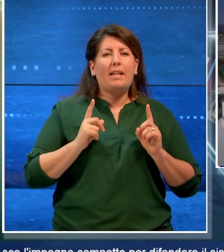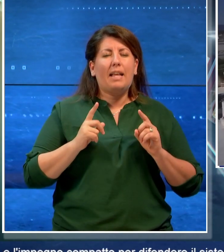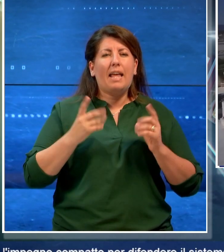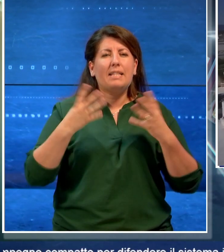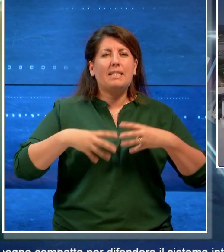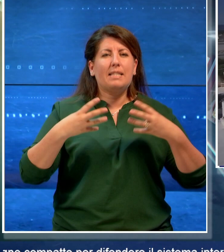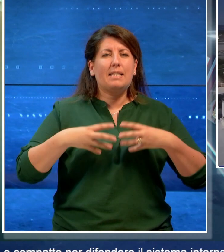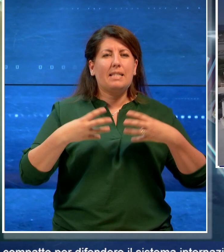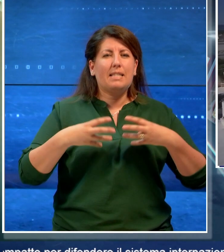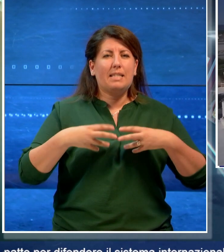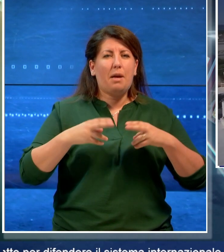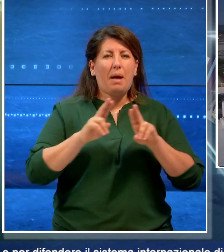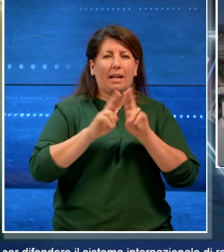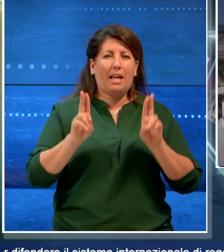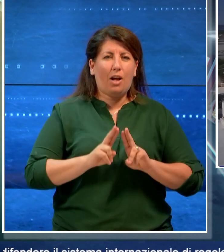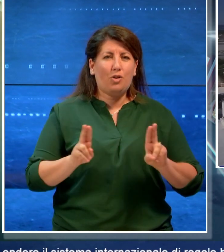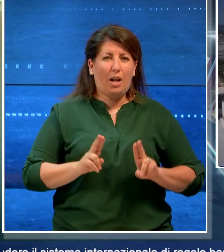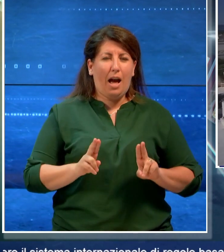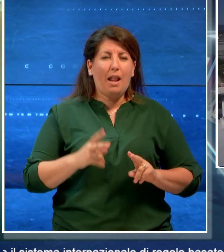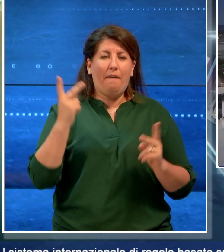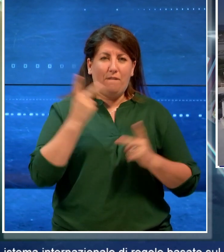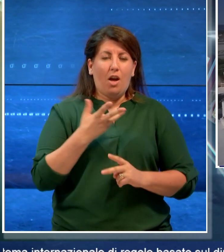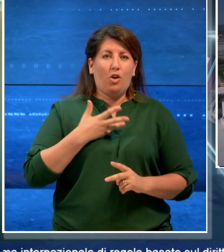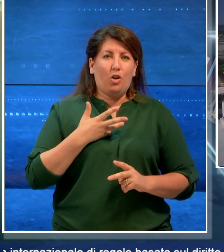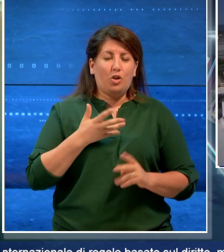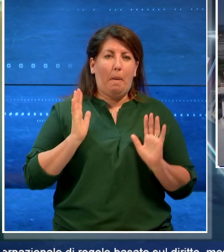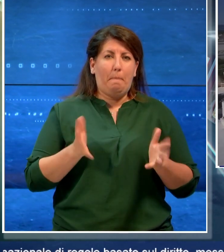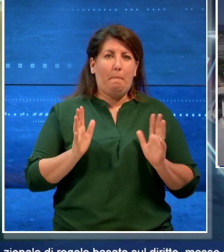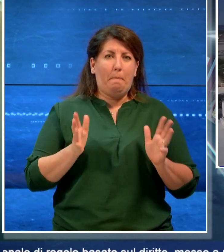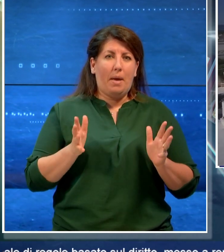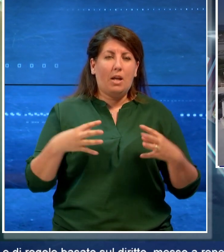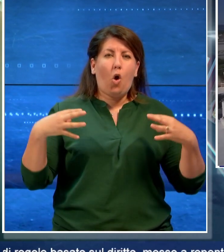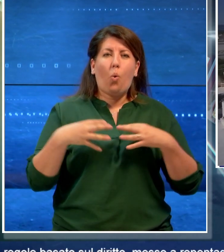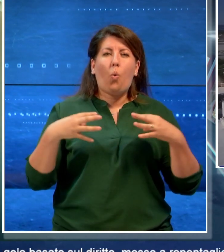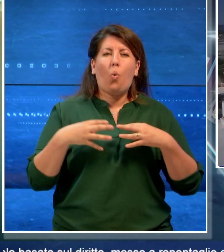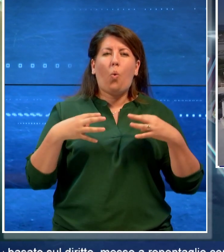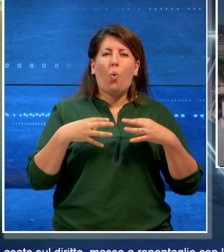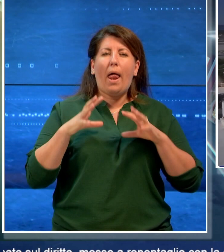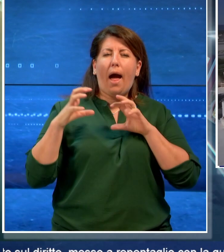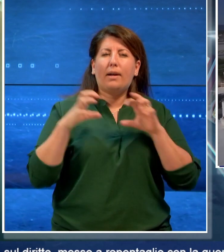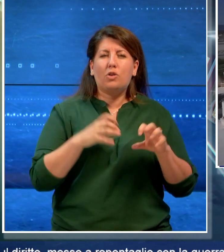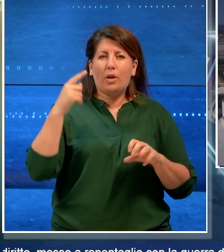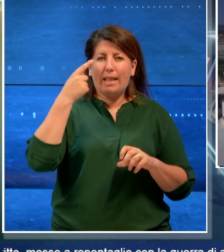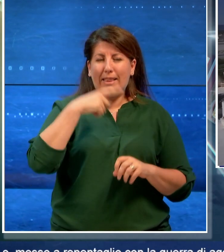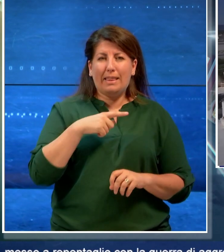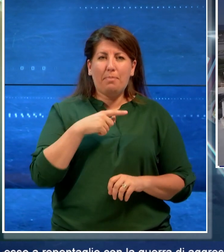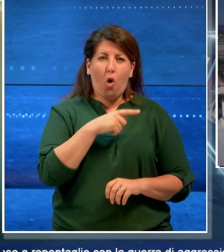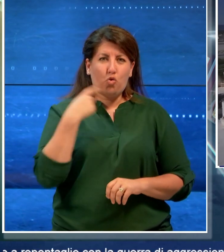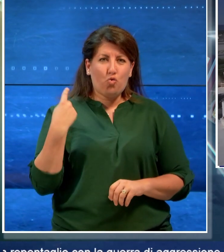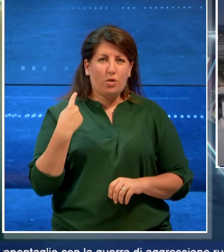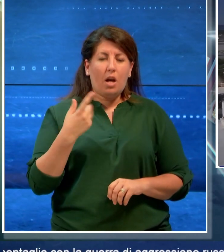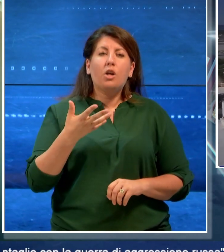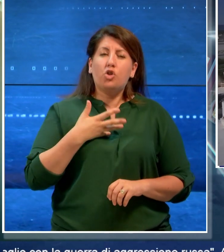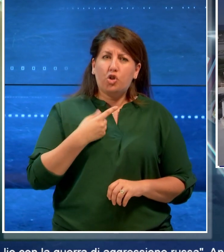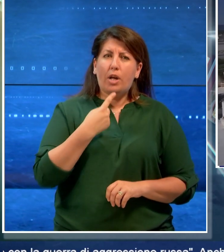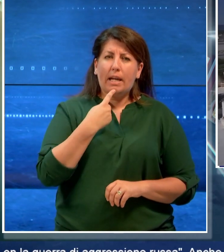diritto messo a repentaglio con la guerra di aggressione russa anche se c'era Chi pensava il contrario